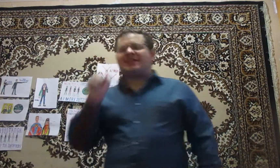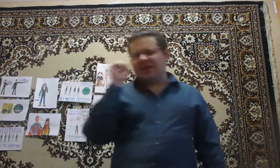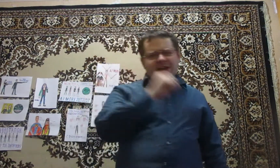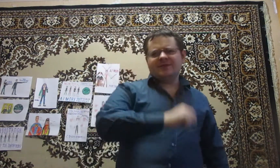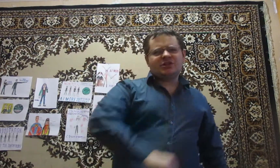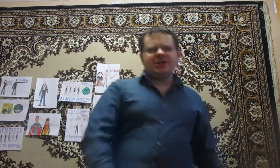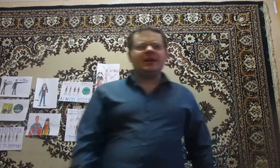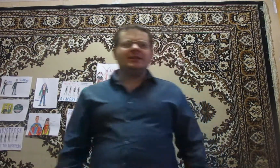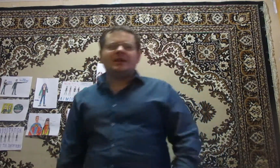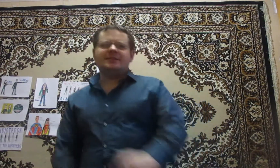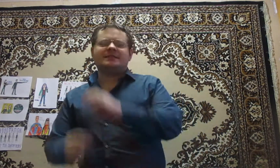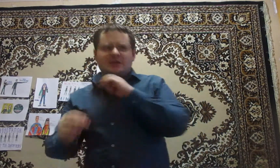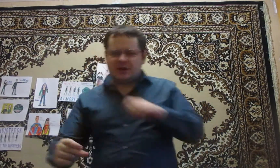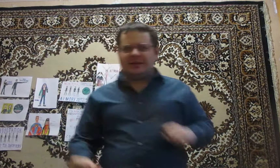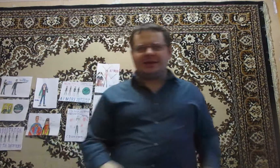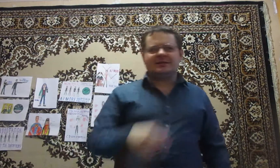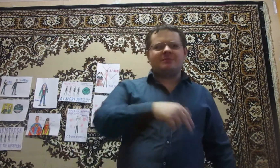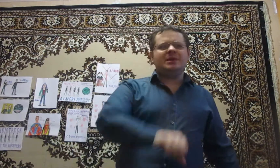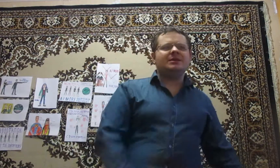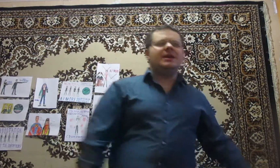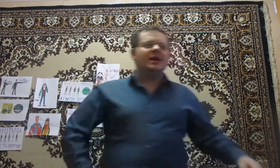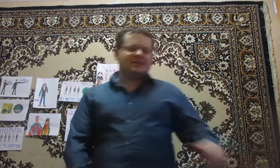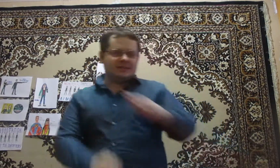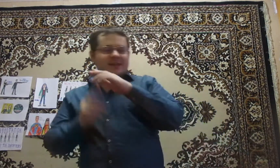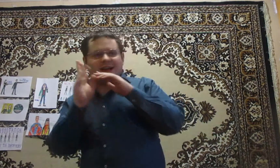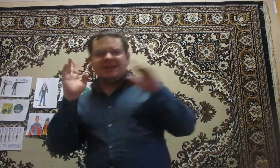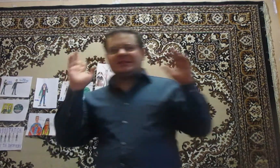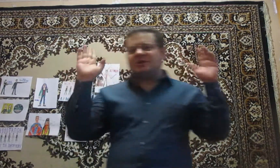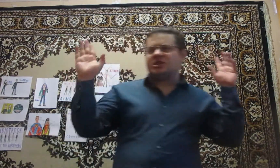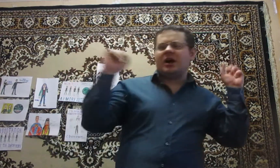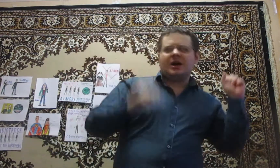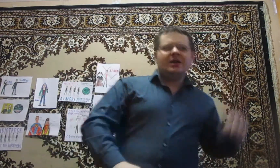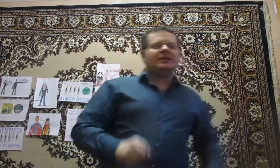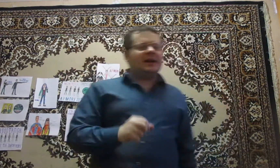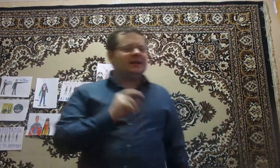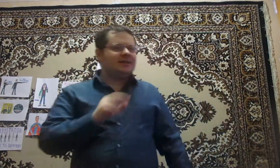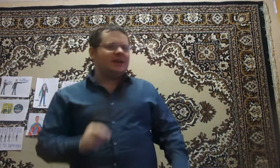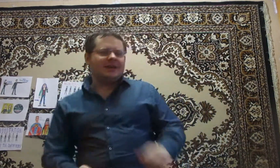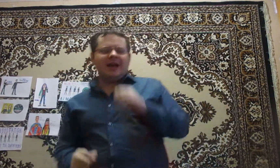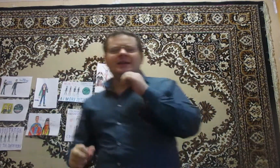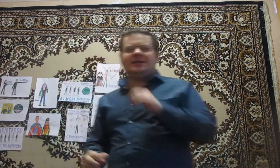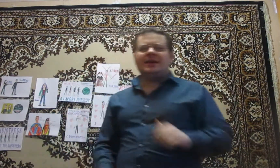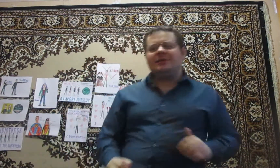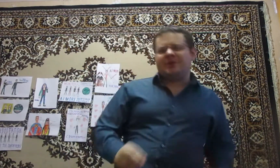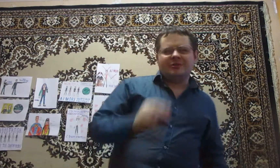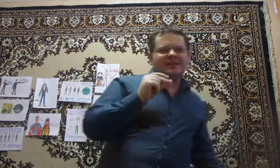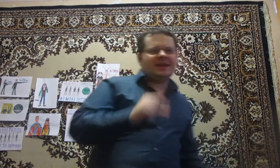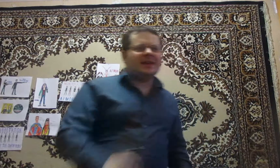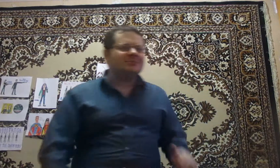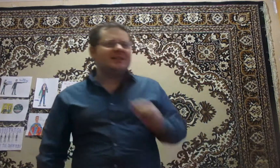такие вечеринки, зеленые тропинки, где тихо и свежо. Калинки, Калинки, ребятки и